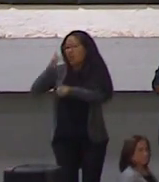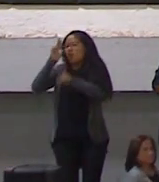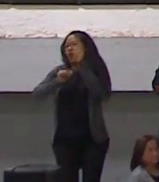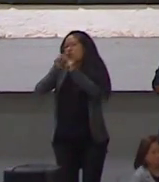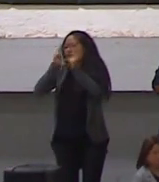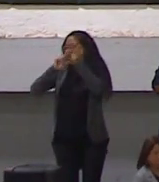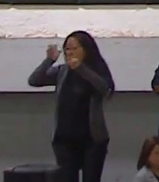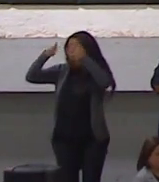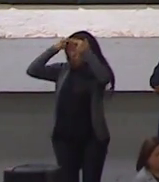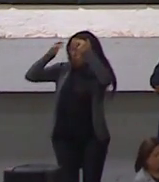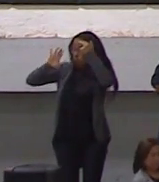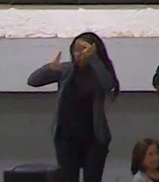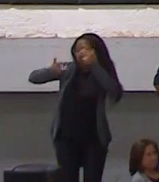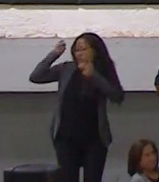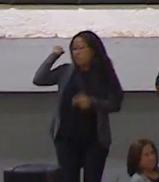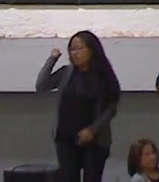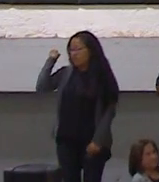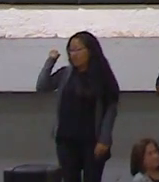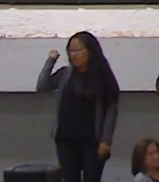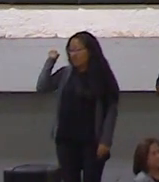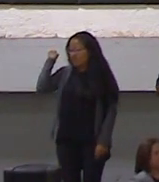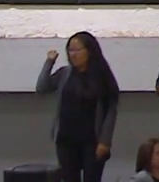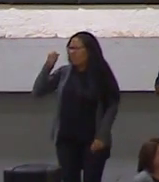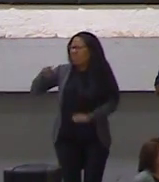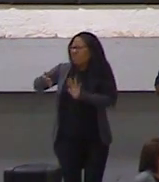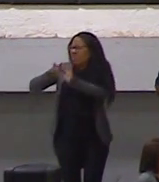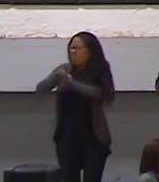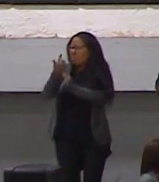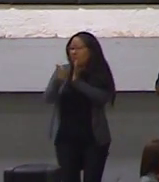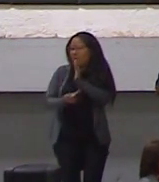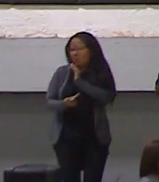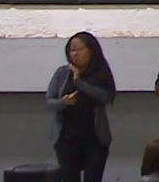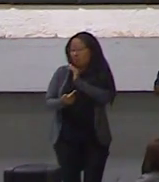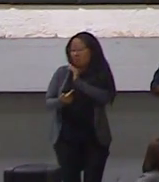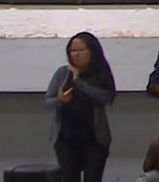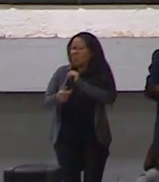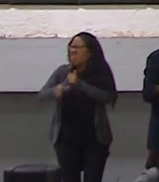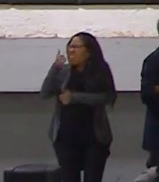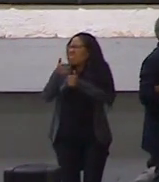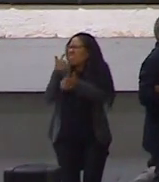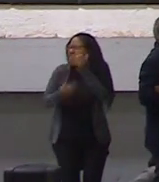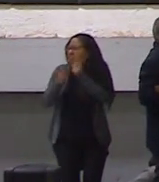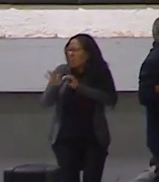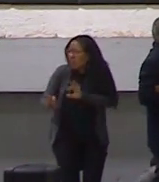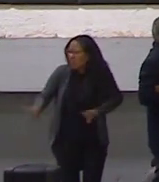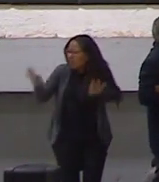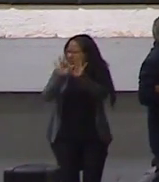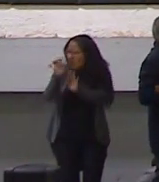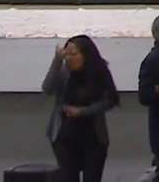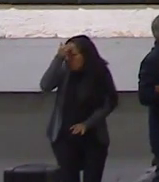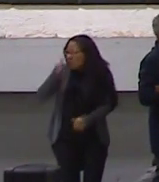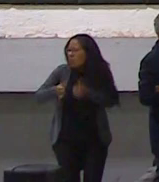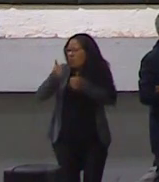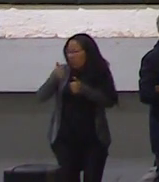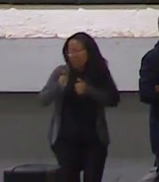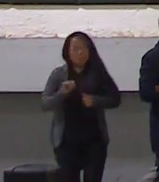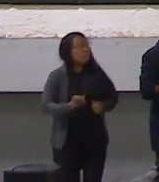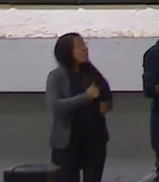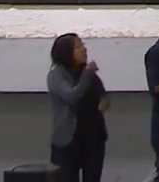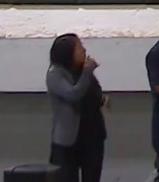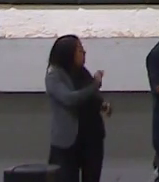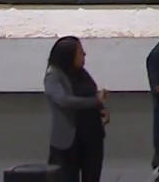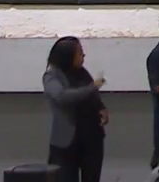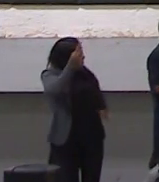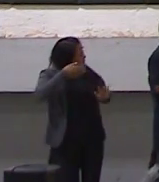conocimiento histórico que lo que hay que narrar que lo que hay que privilegiar el primer plano los